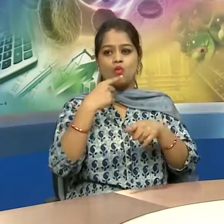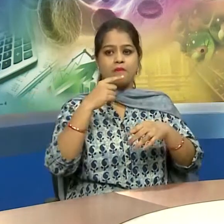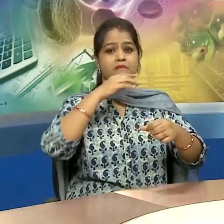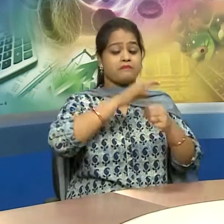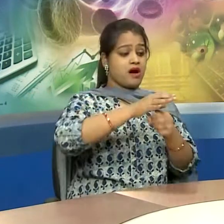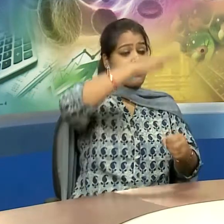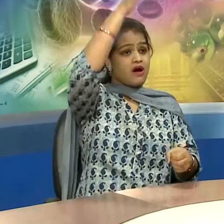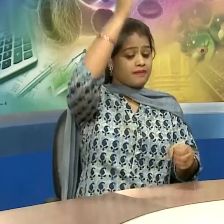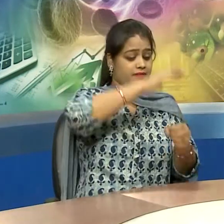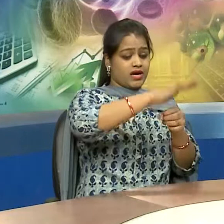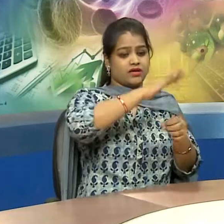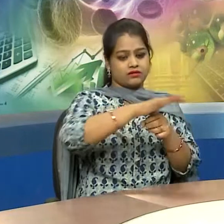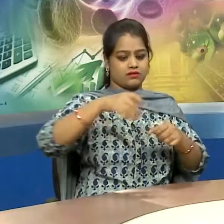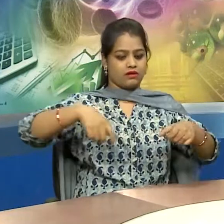न हिलता है न झुकता है।